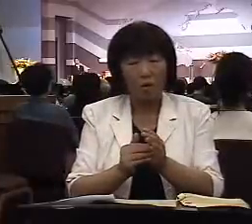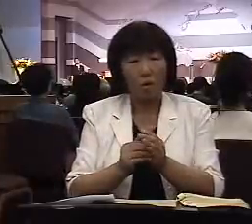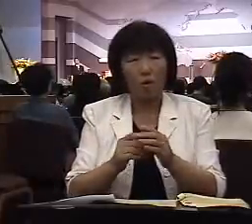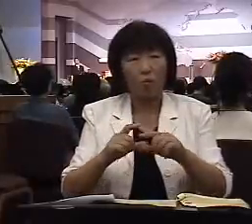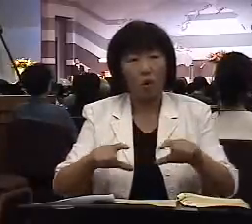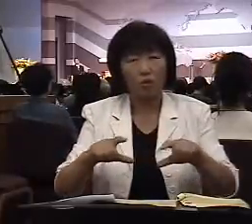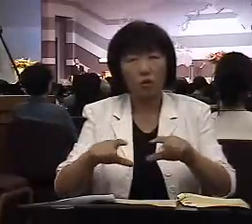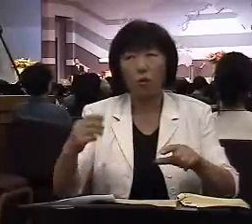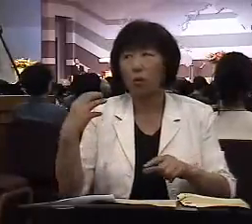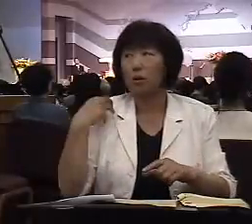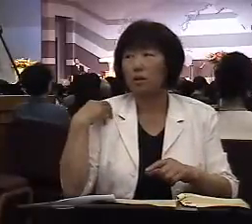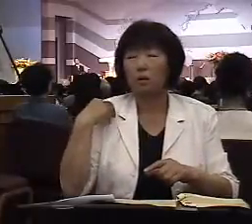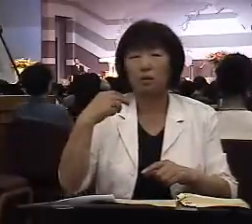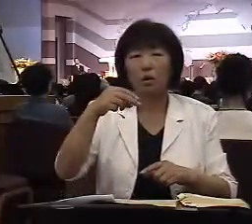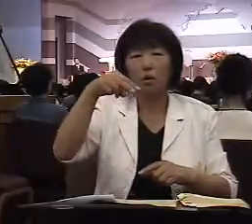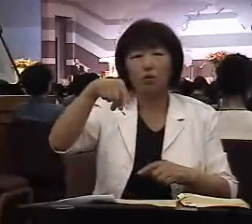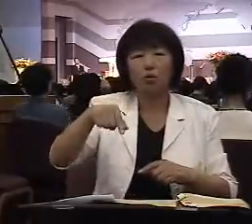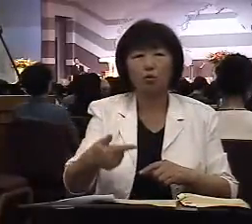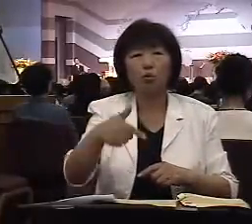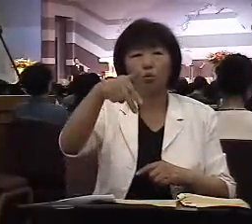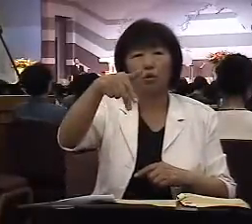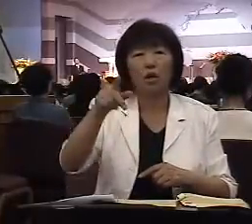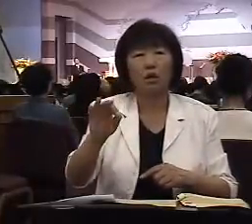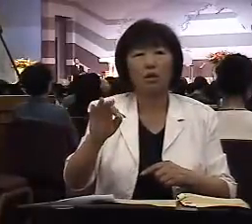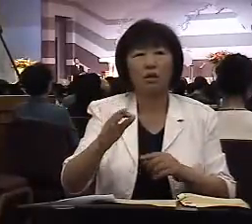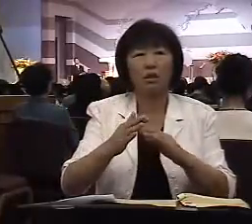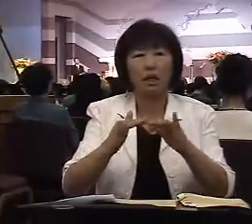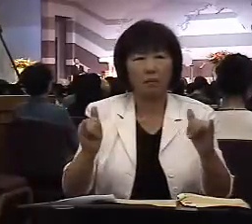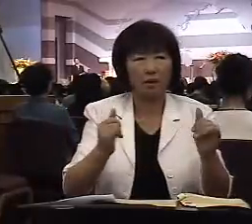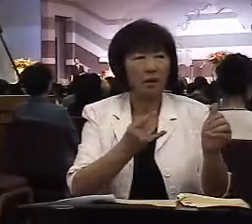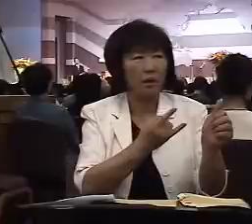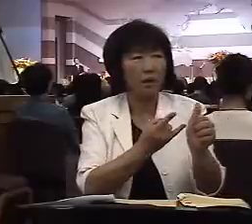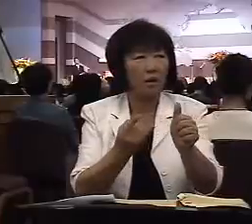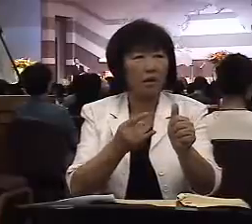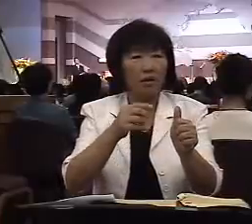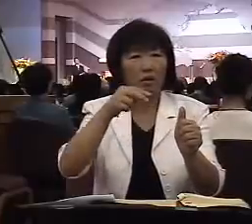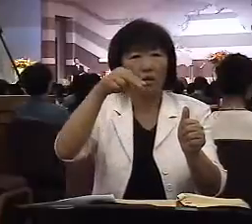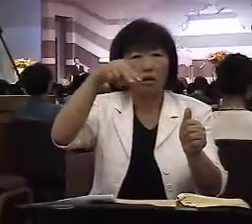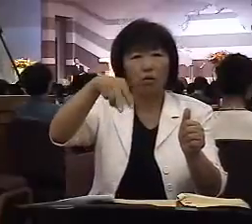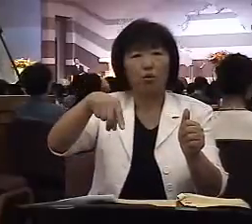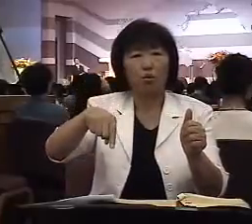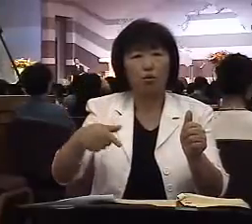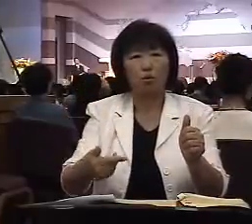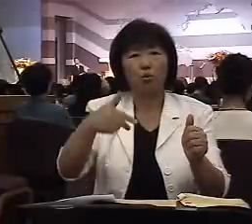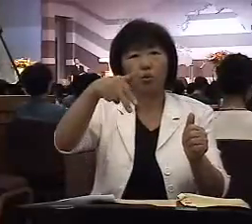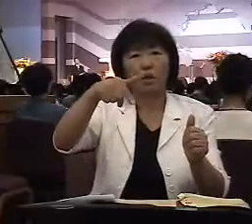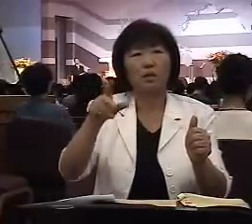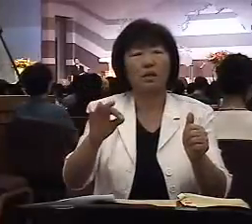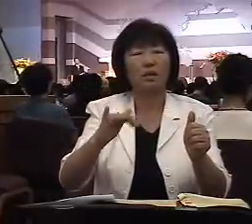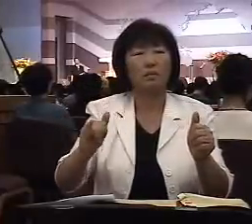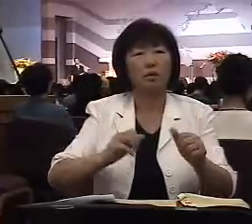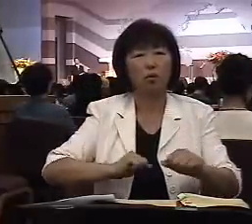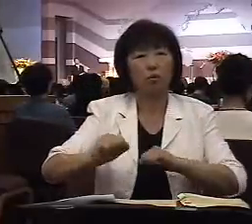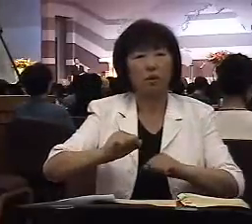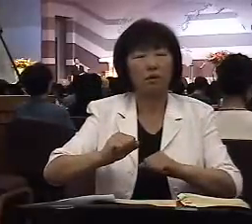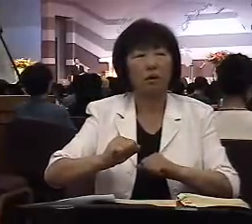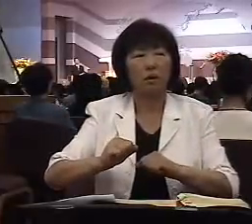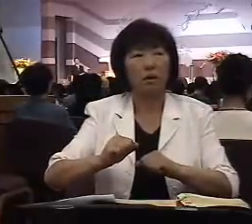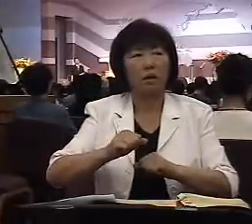평신도 지도자, 순장님으로 뛰시는 분들에게 특별히 부탁을 드립니다. 우리 순장님들이 움직이셔야 개척교회는